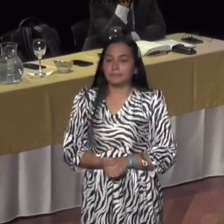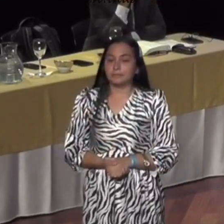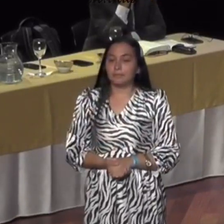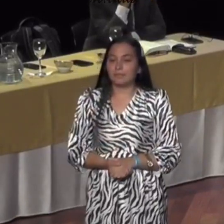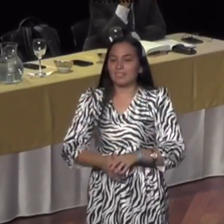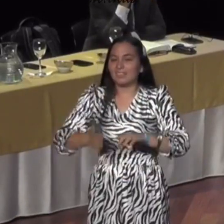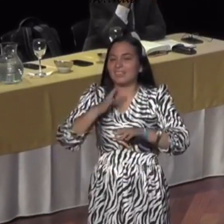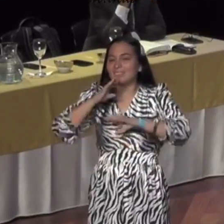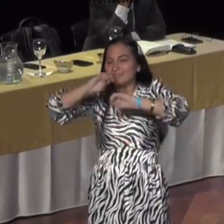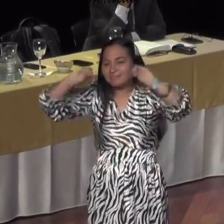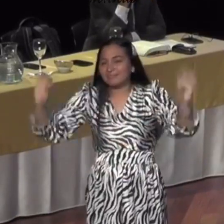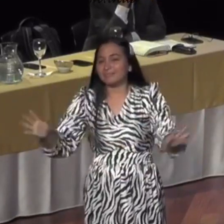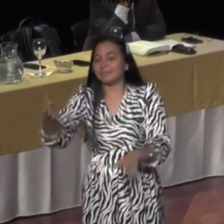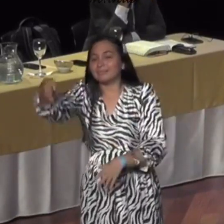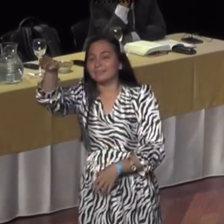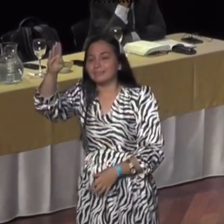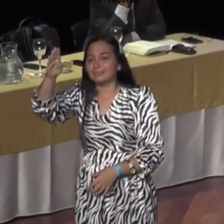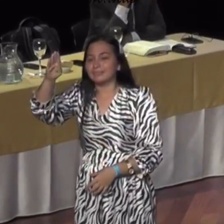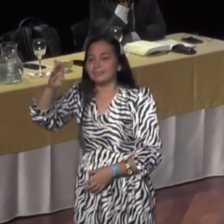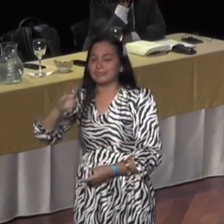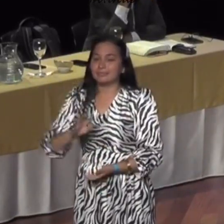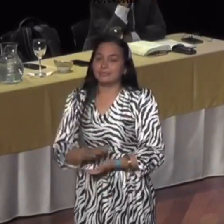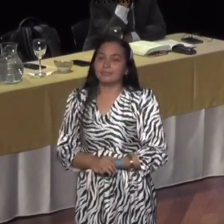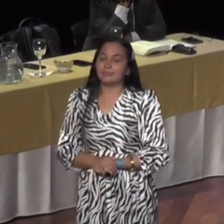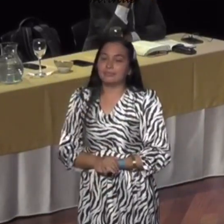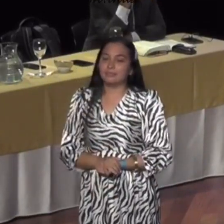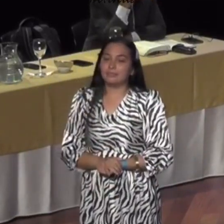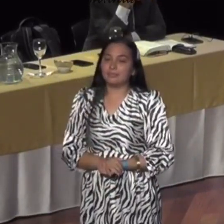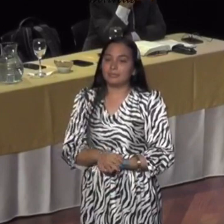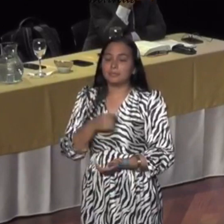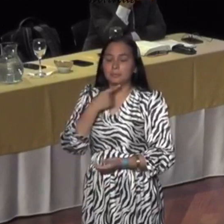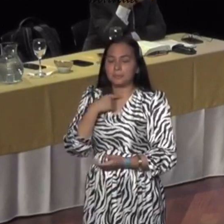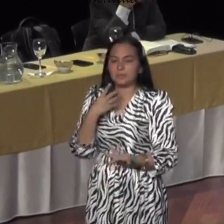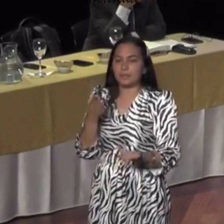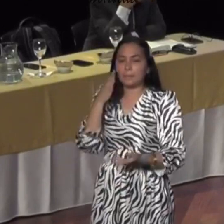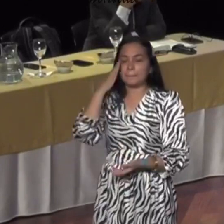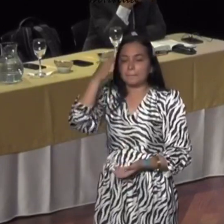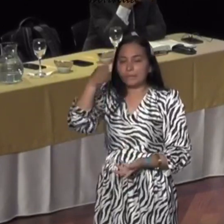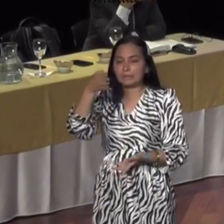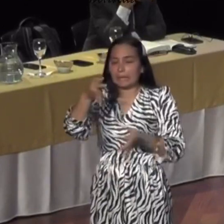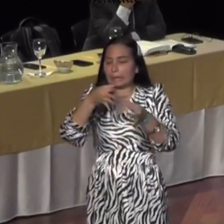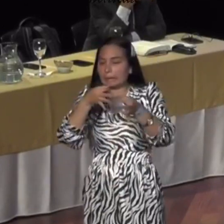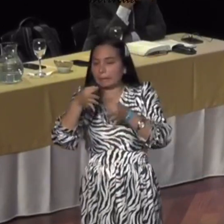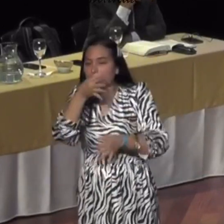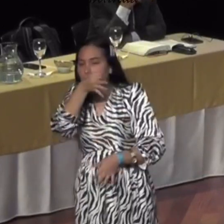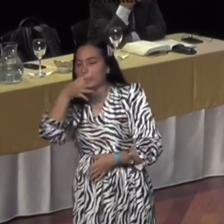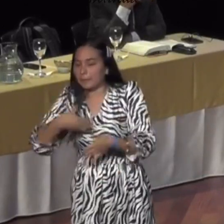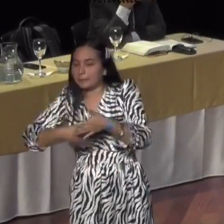Alguien diga gloria al Señor. Lo que me gusta, y voy por allá. Ahora sí voy a predicar.